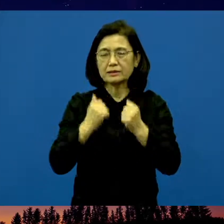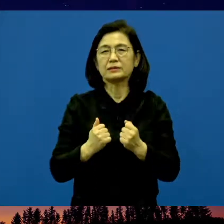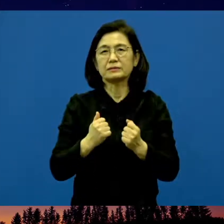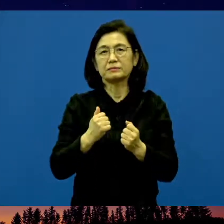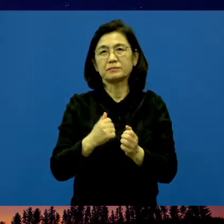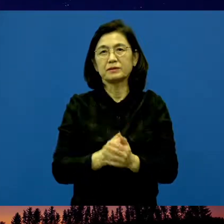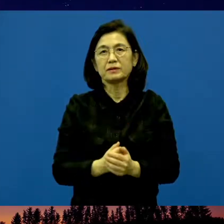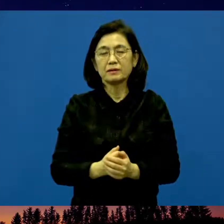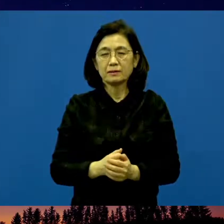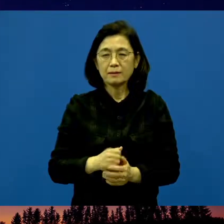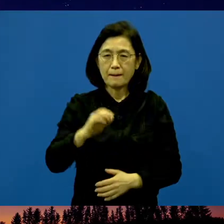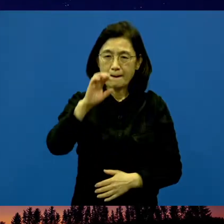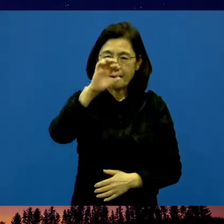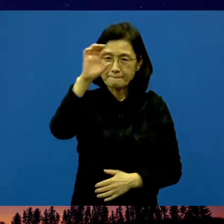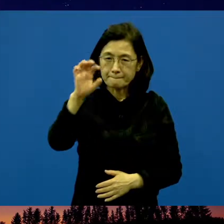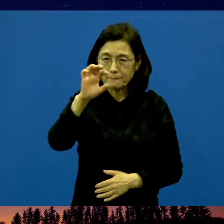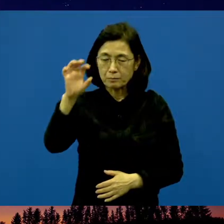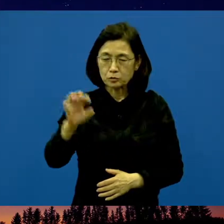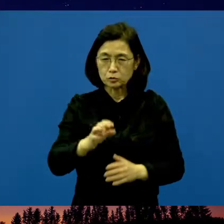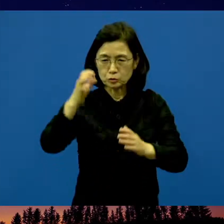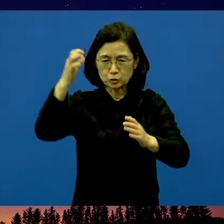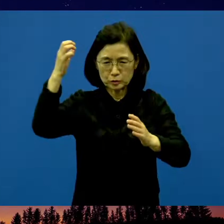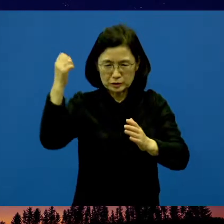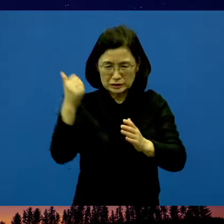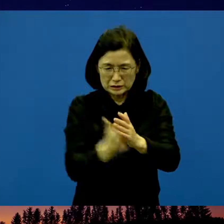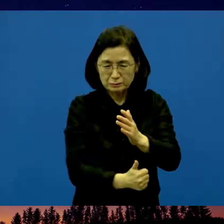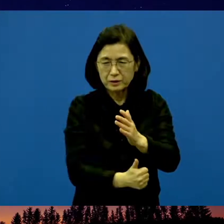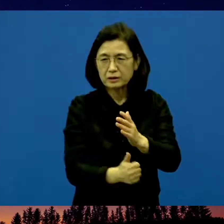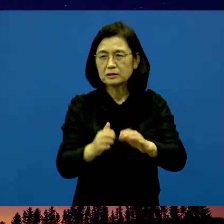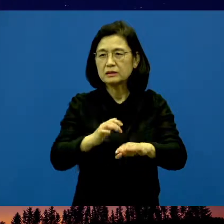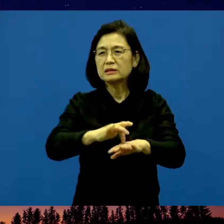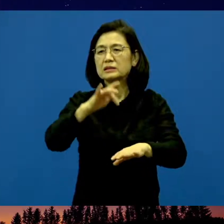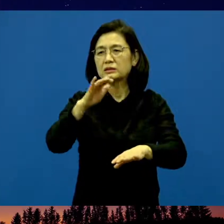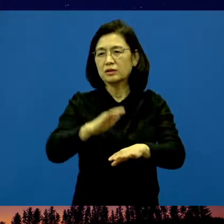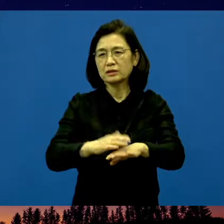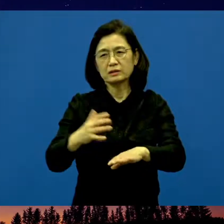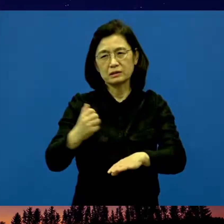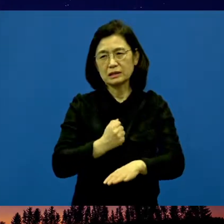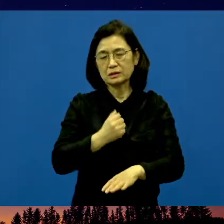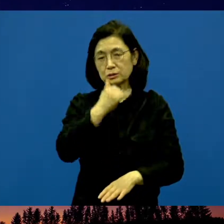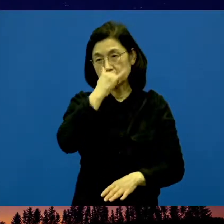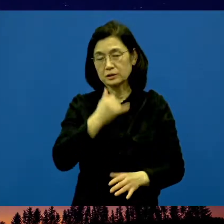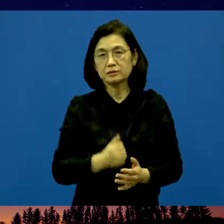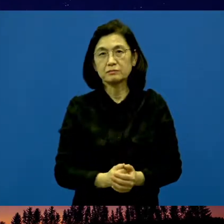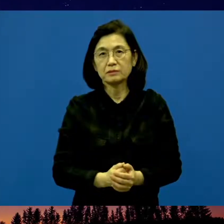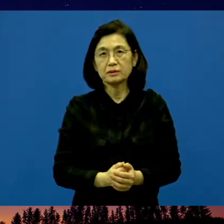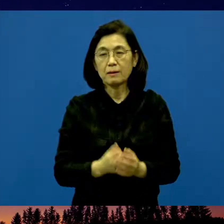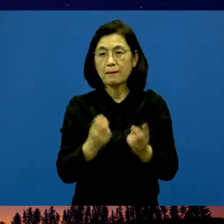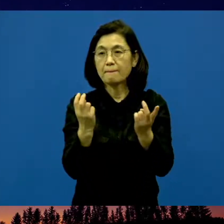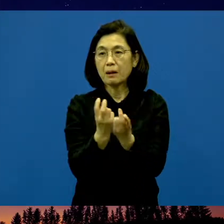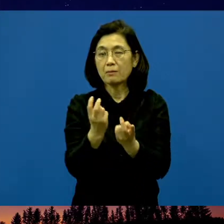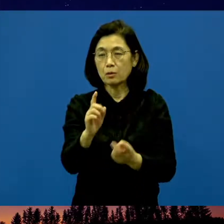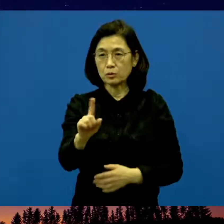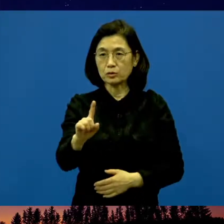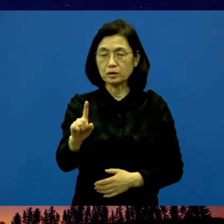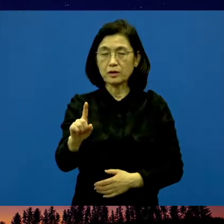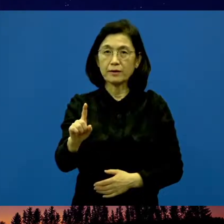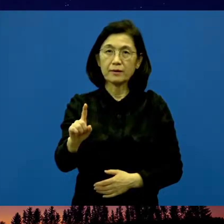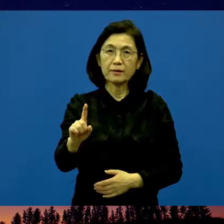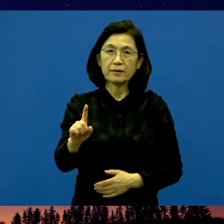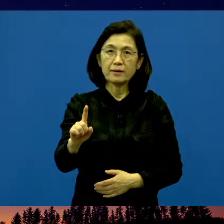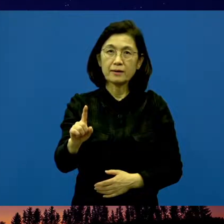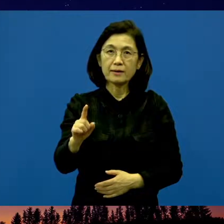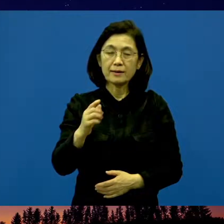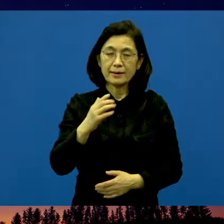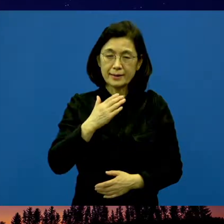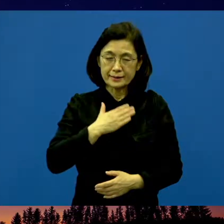반복적으로 실패하는 영역들이 각자에게 있는 것입니다. 이 우리 어떻게 해야 됩니까? 중요한 것은 우리 안에